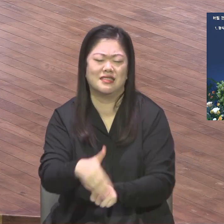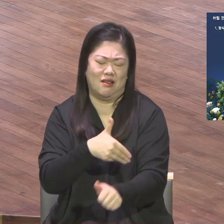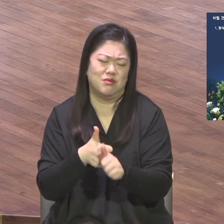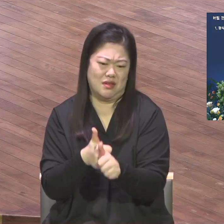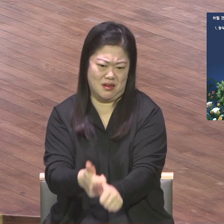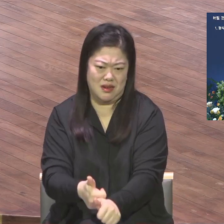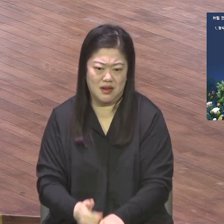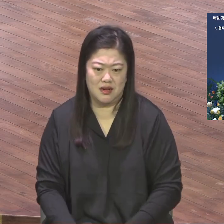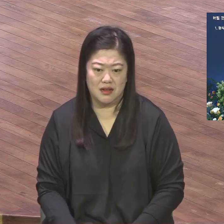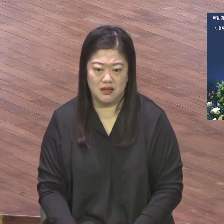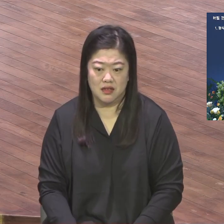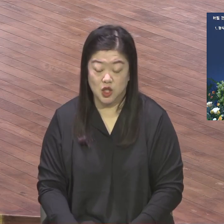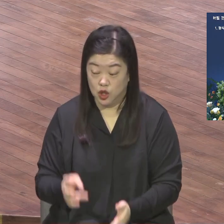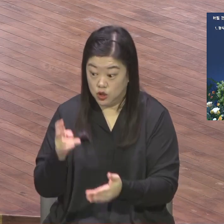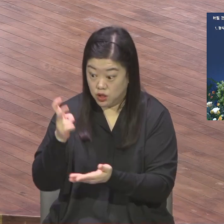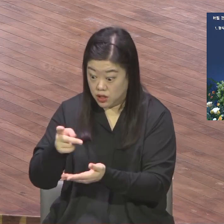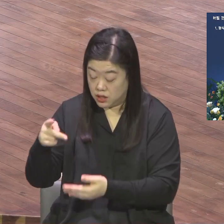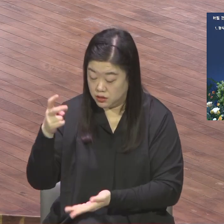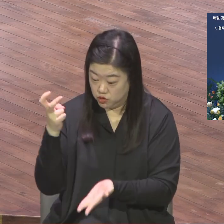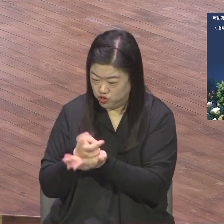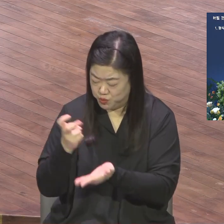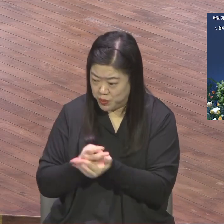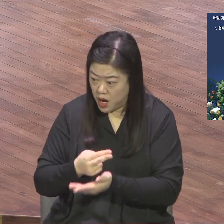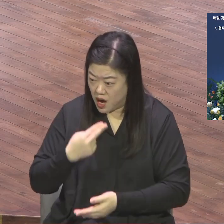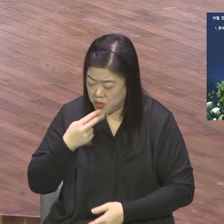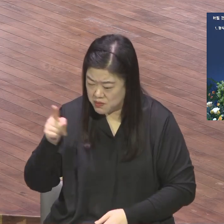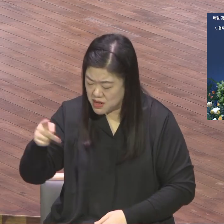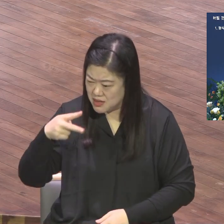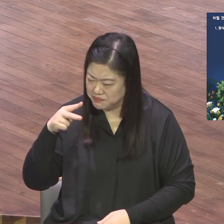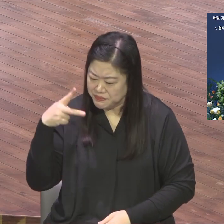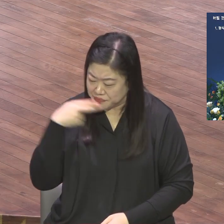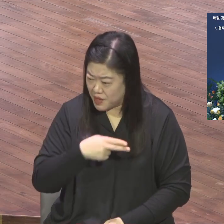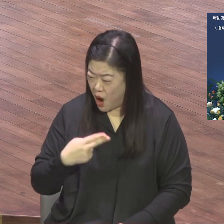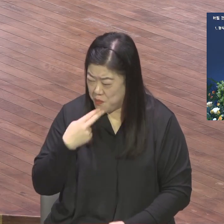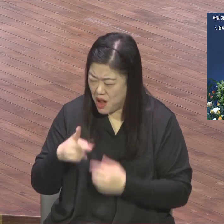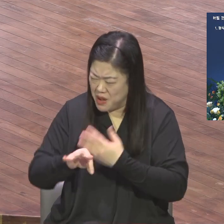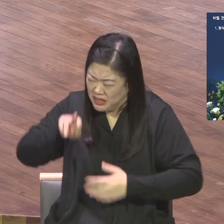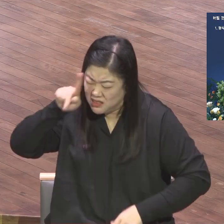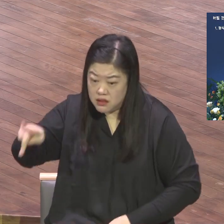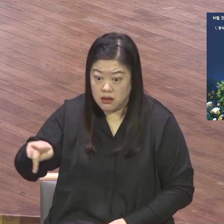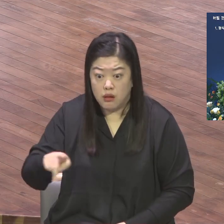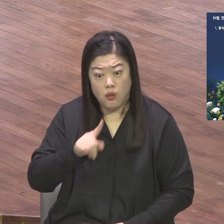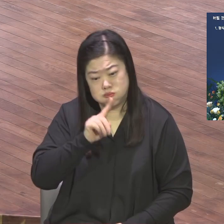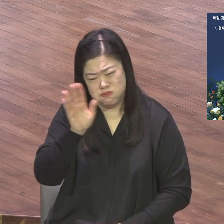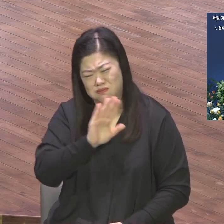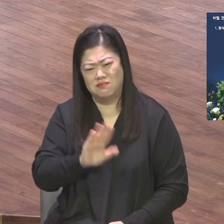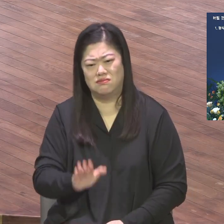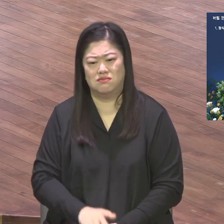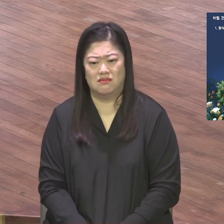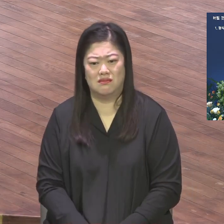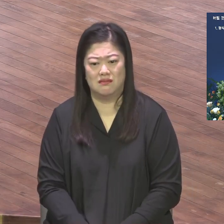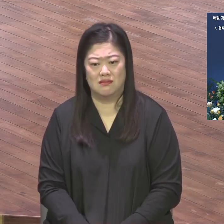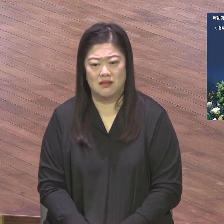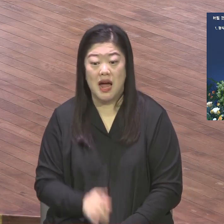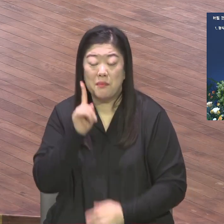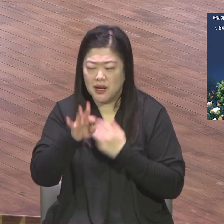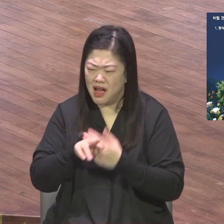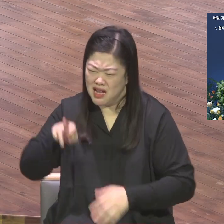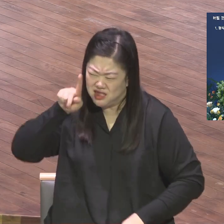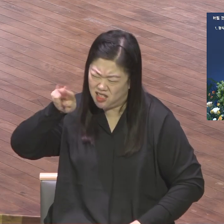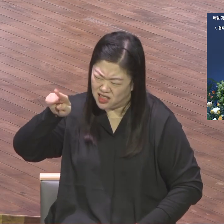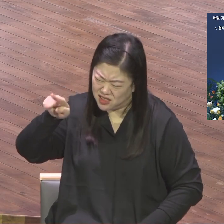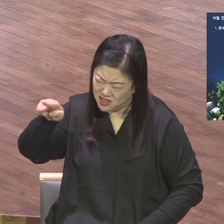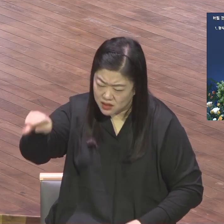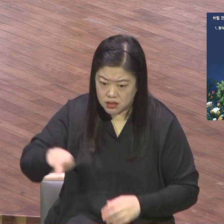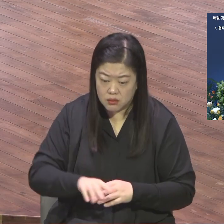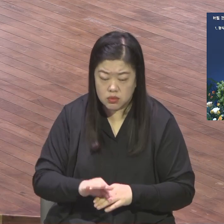맨 부정적입니다. 전부 율법이 다 그래요. 그러니까 자기도 진앙도 안 잘하고 남도 못 잘하게 하고 교회도 안